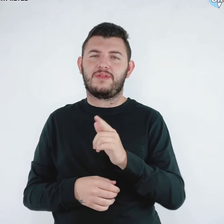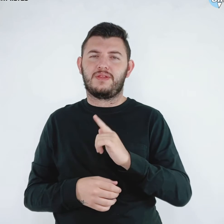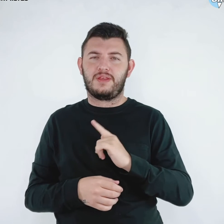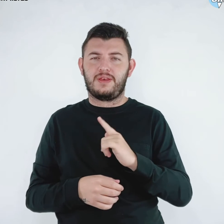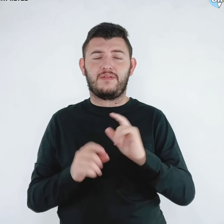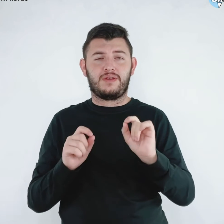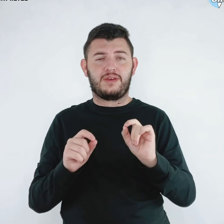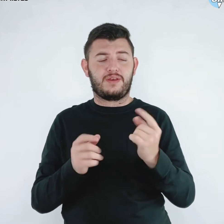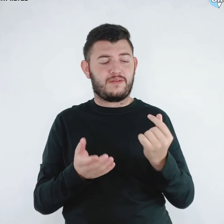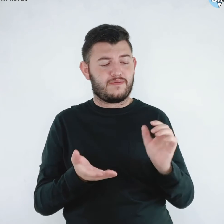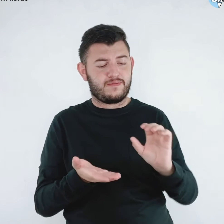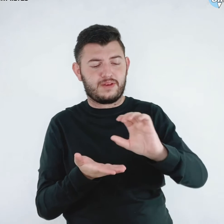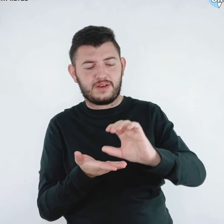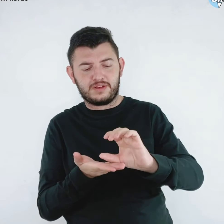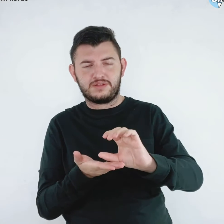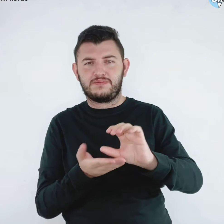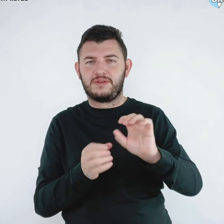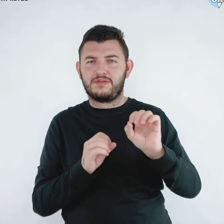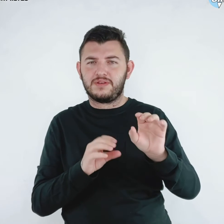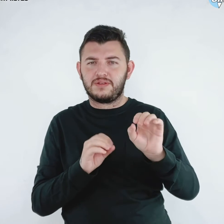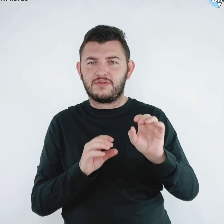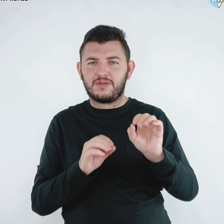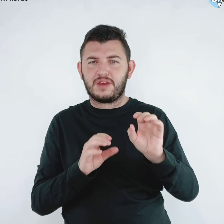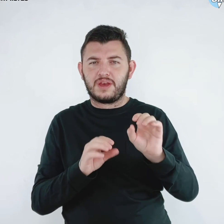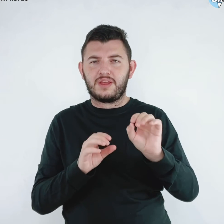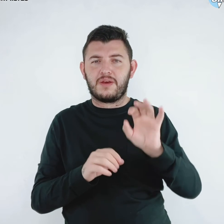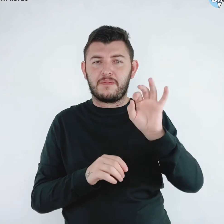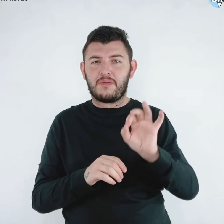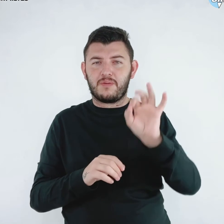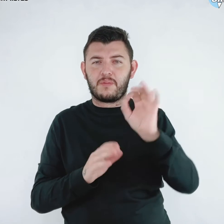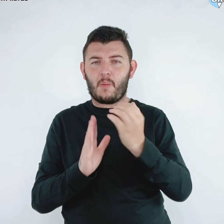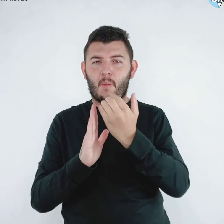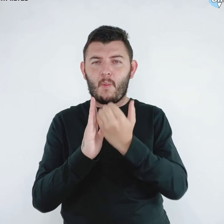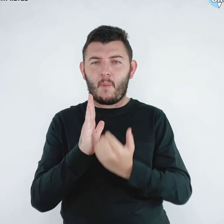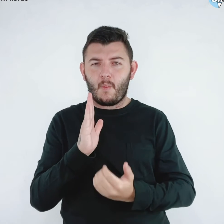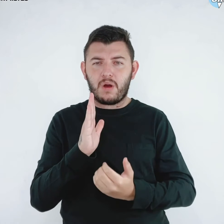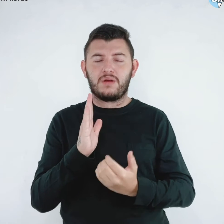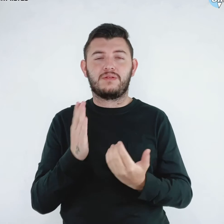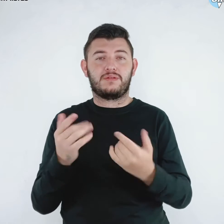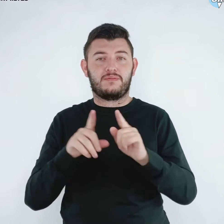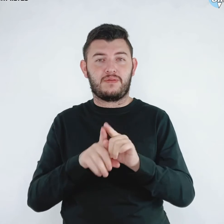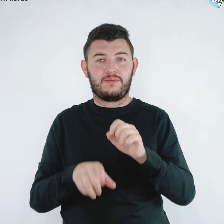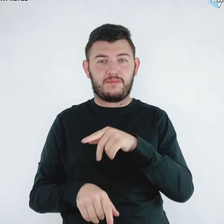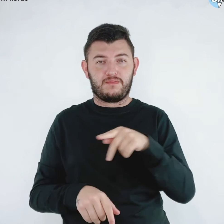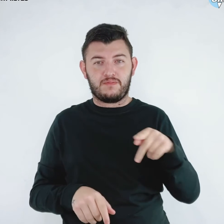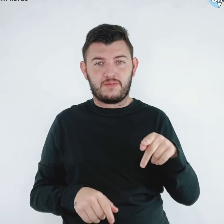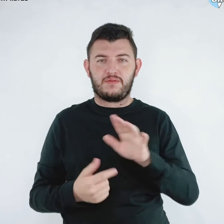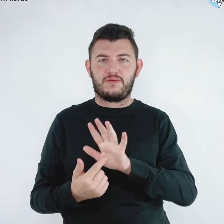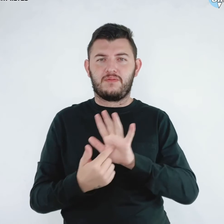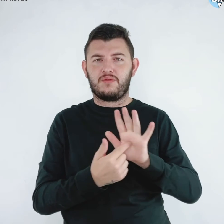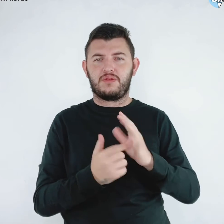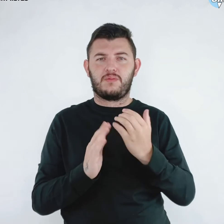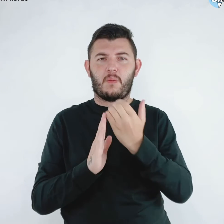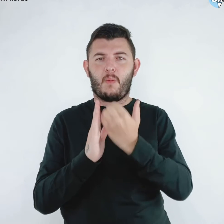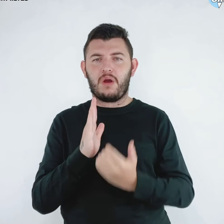no investimento em educação. De acordo com a análise do educador, houve uma redução